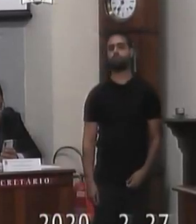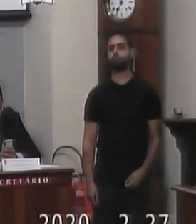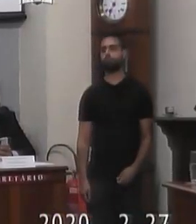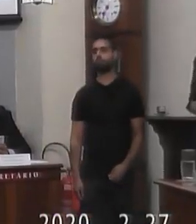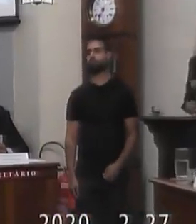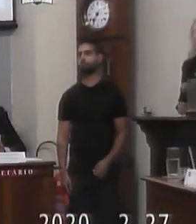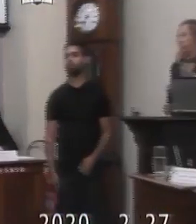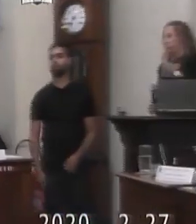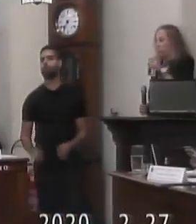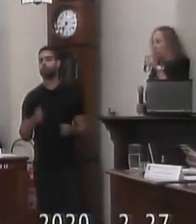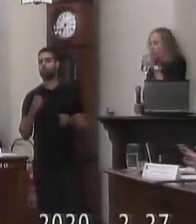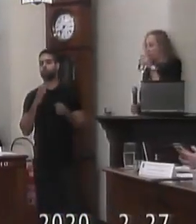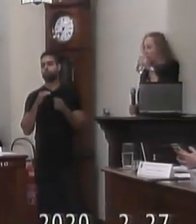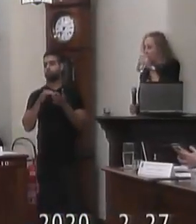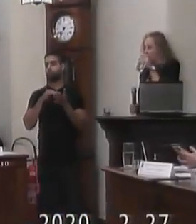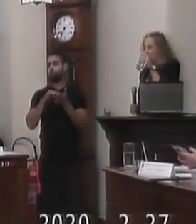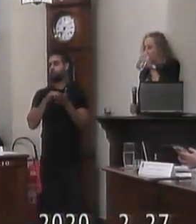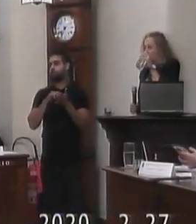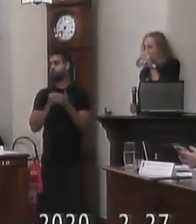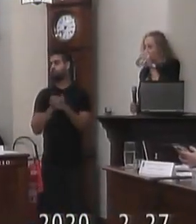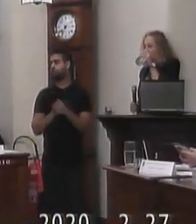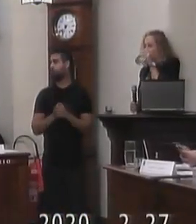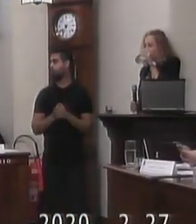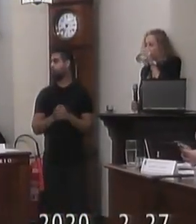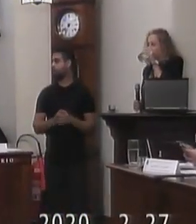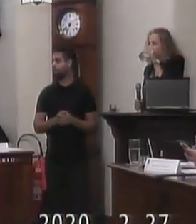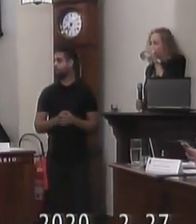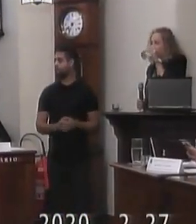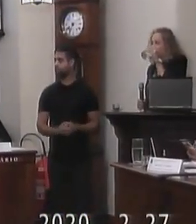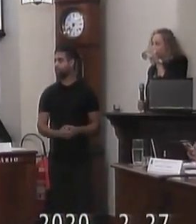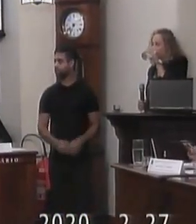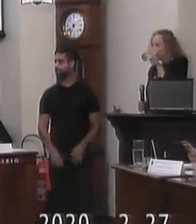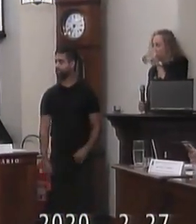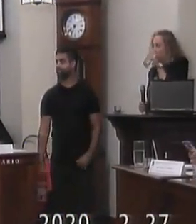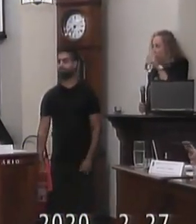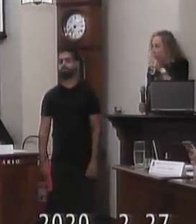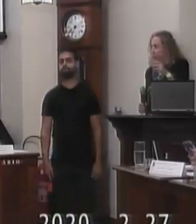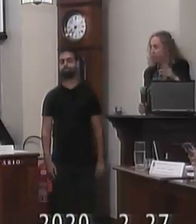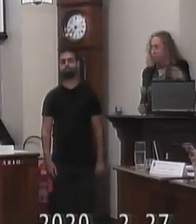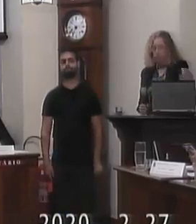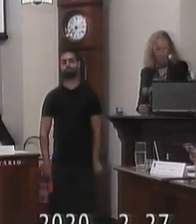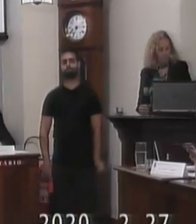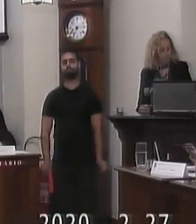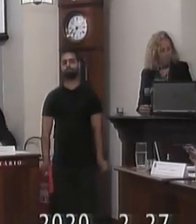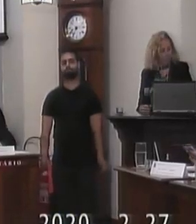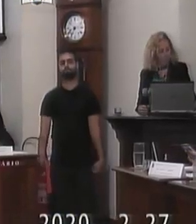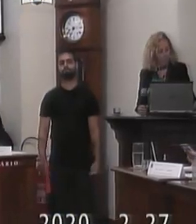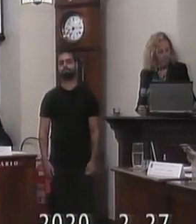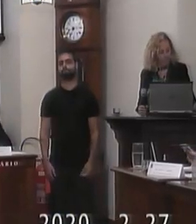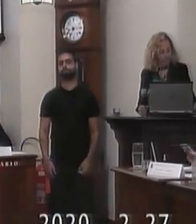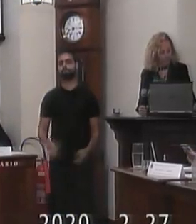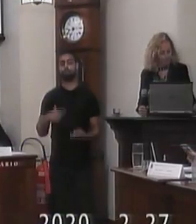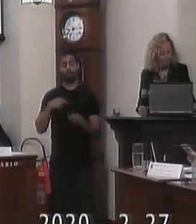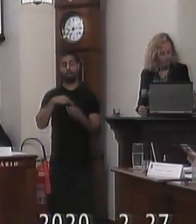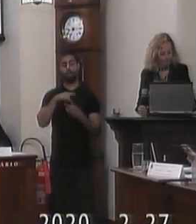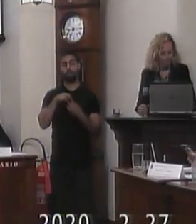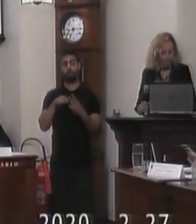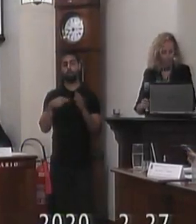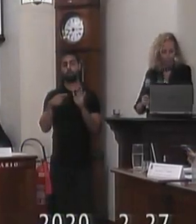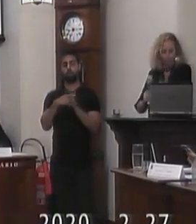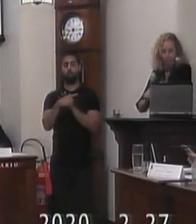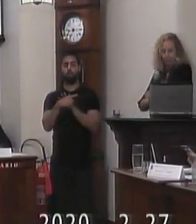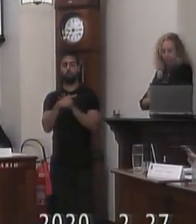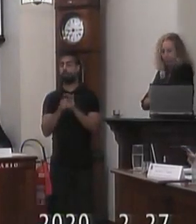Boa noite, secretário. Boa noite a todos. Secretária, a minha pergunta, são duas perguntas. A primeira é